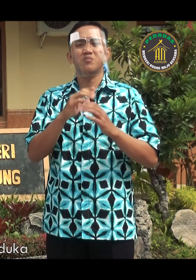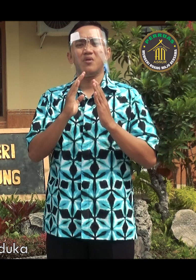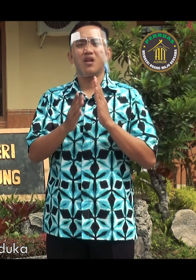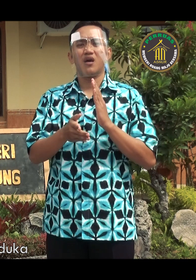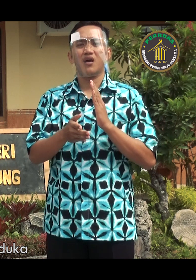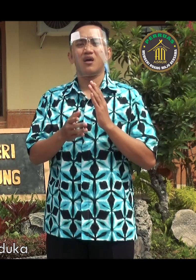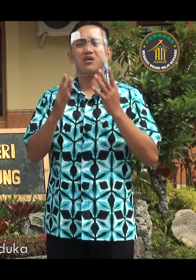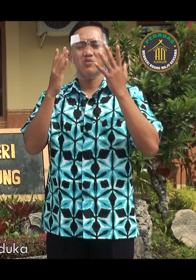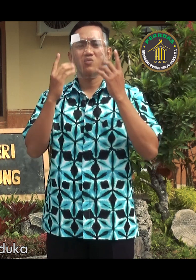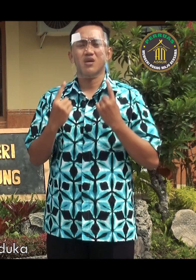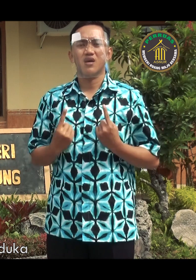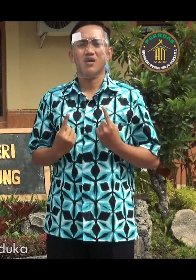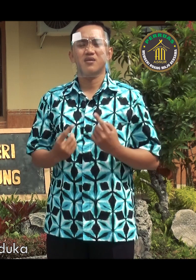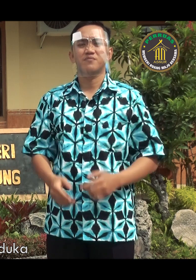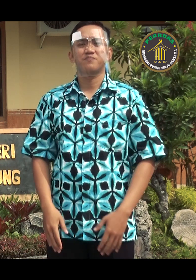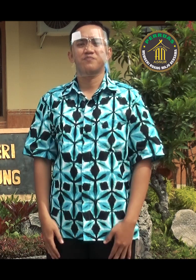dibelah duka.